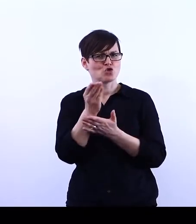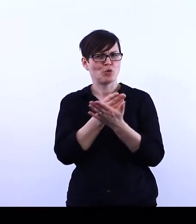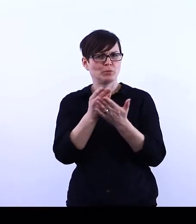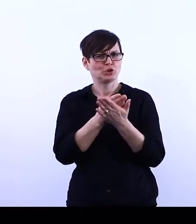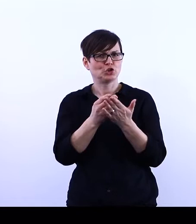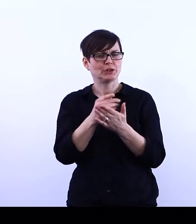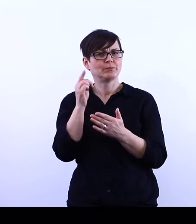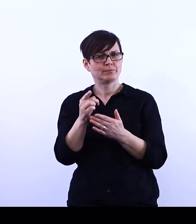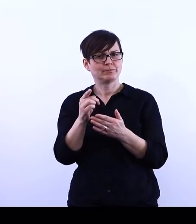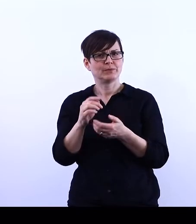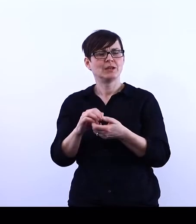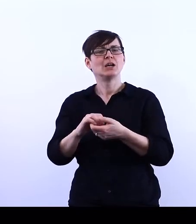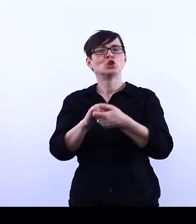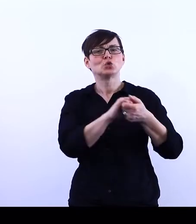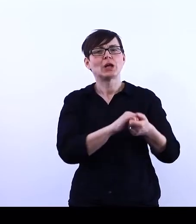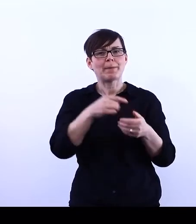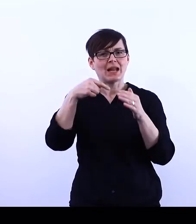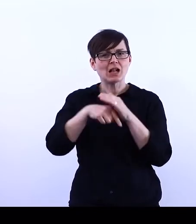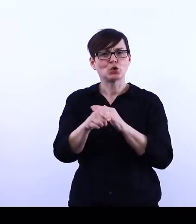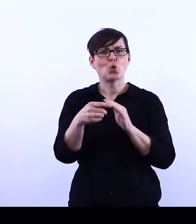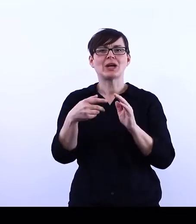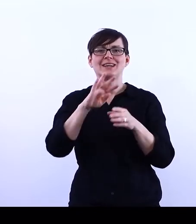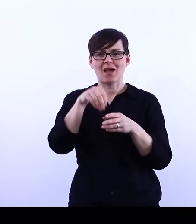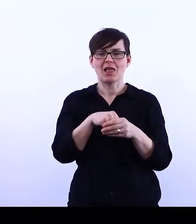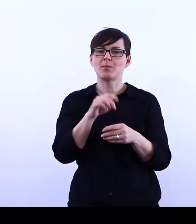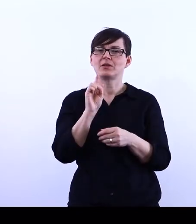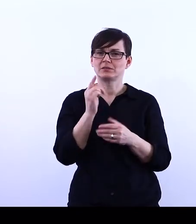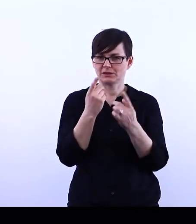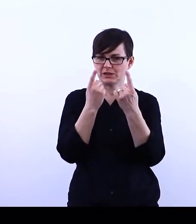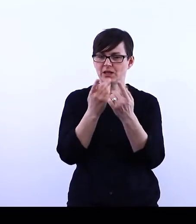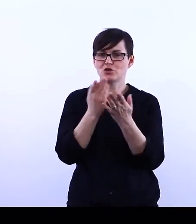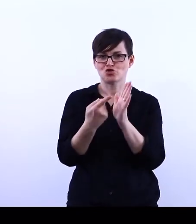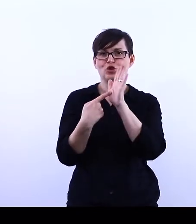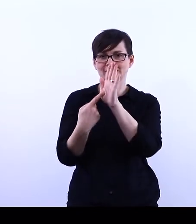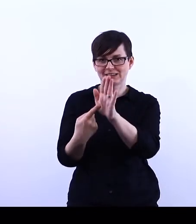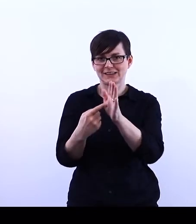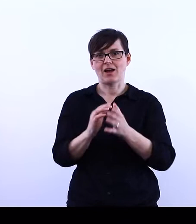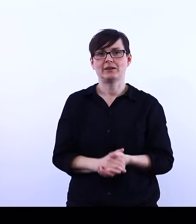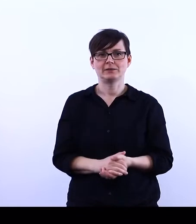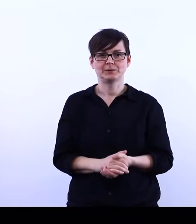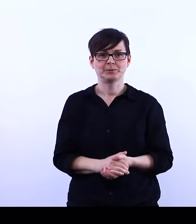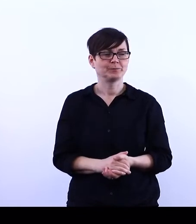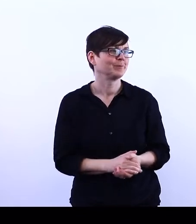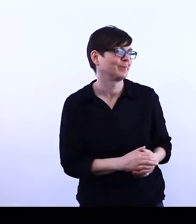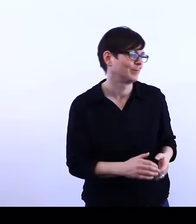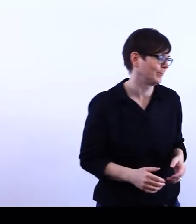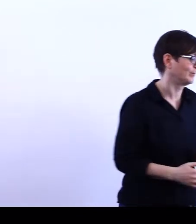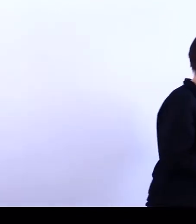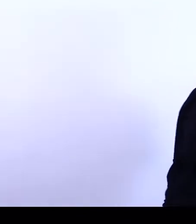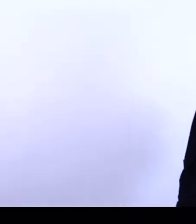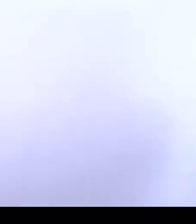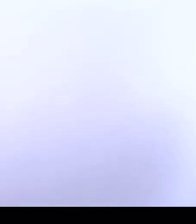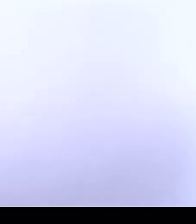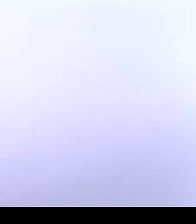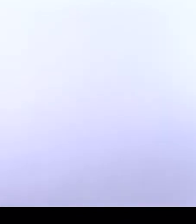Zusammenhalt durch Teilhabe sind, insbesondere in dem Projekt oder in dem Programm, wo es darum geht, Vereine und Verbände zu